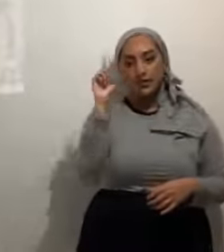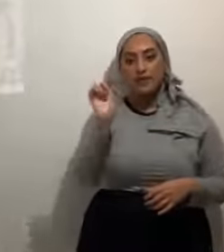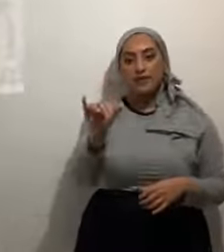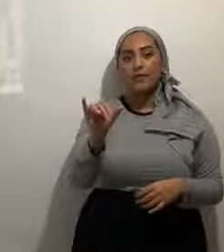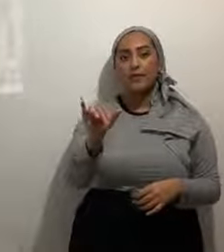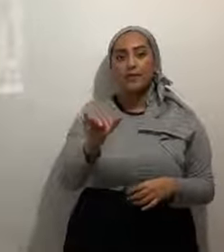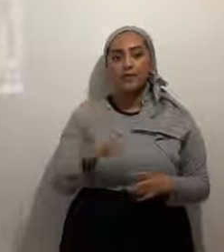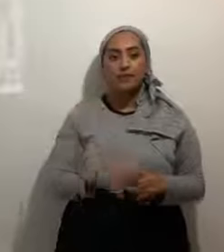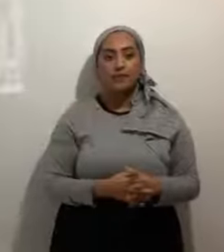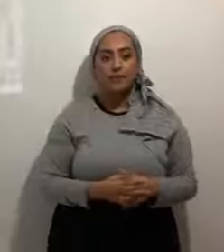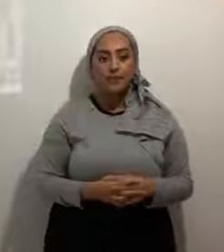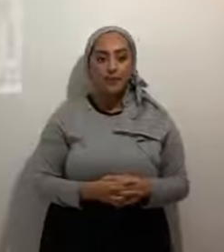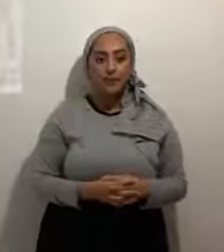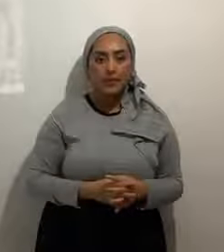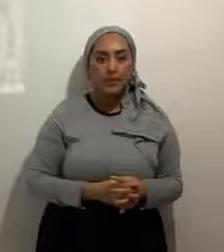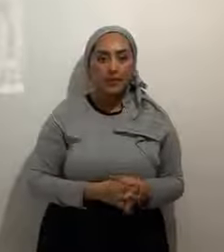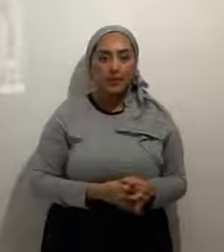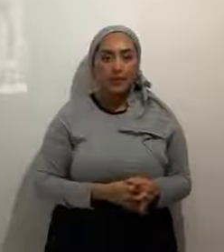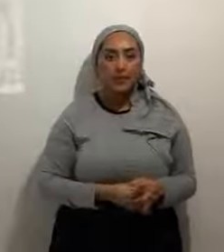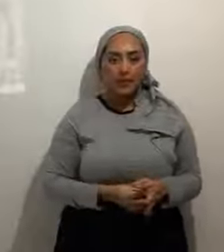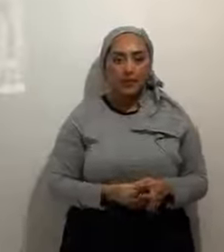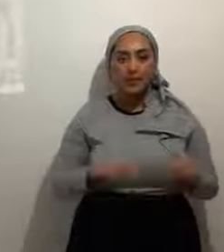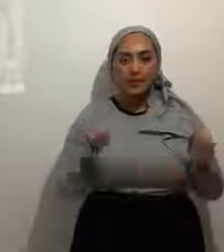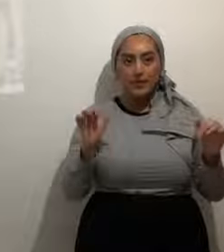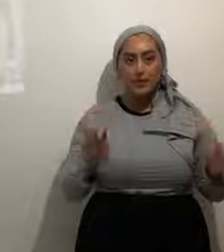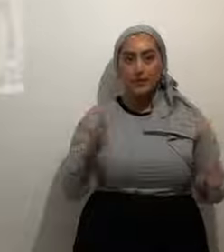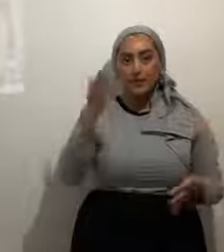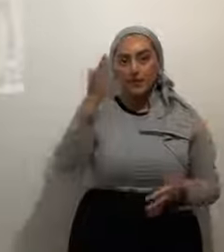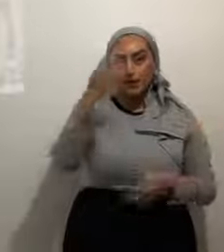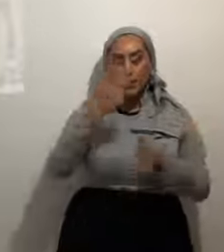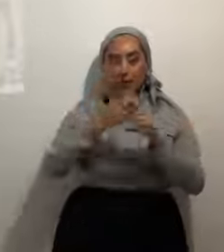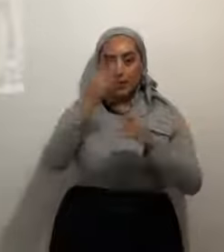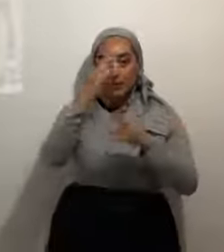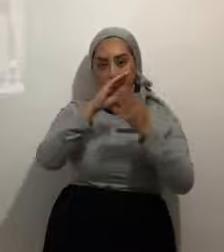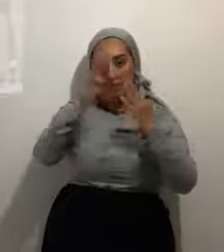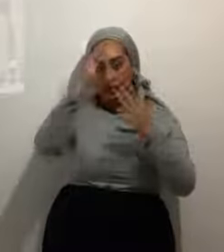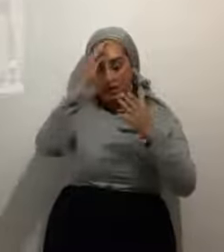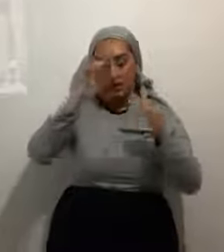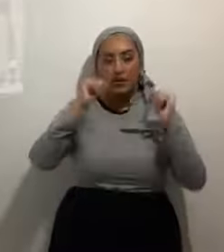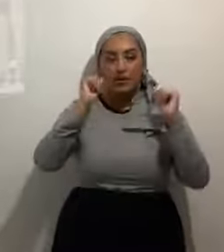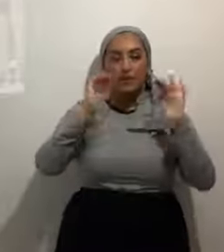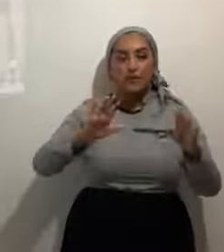Leolam. Bendito es el Abacados. Bendito es tu nombre.